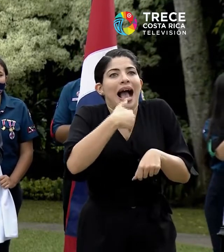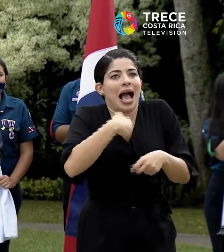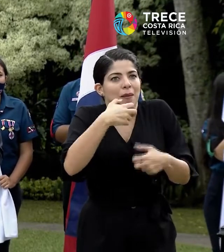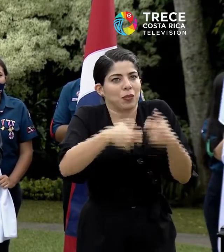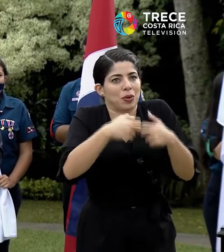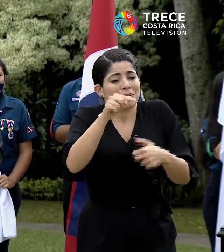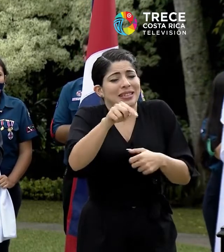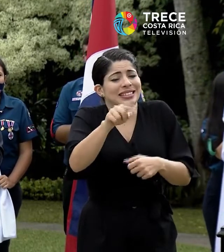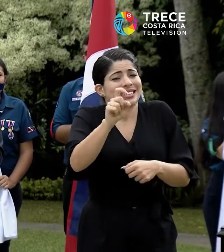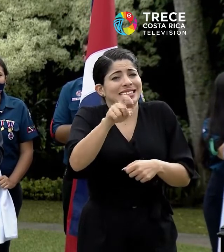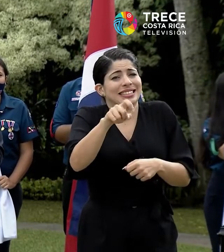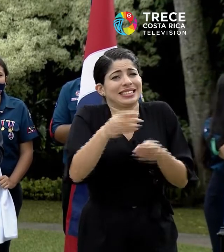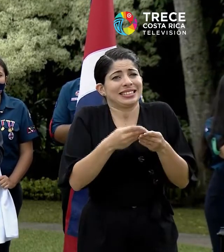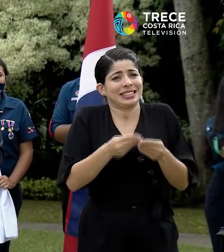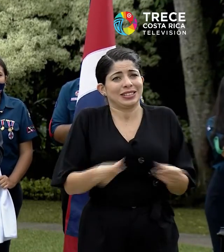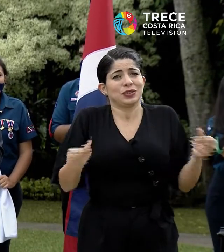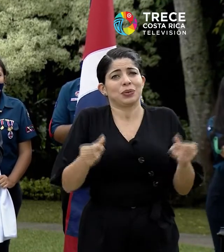resolverlo.